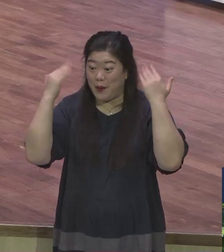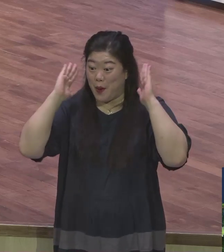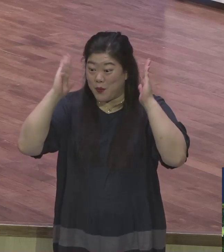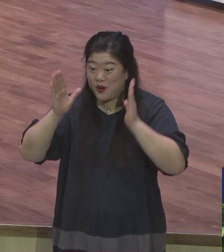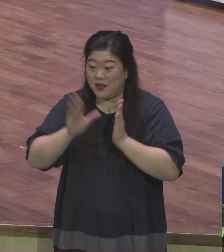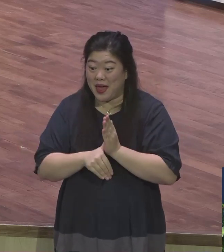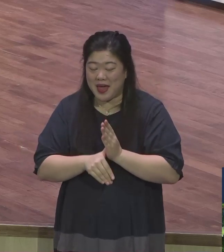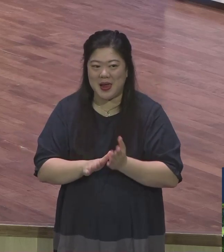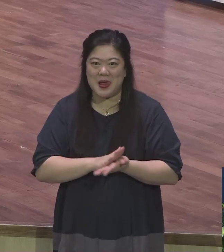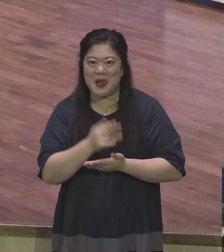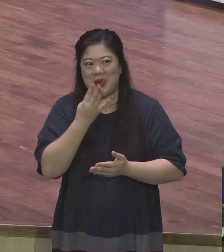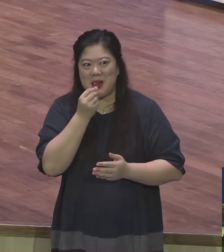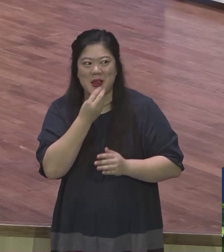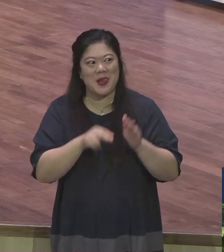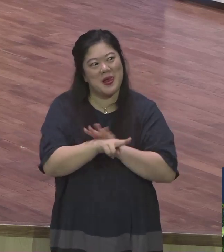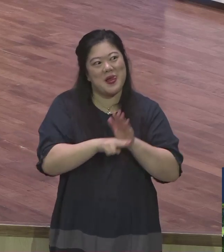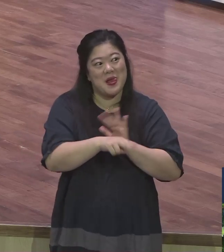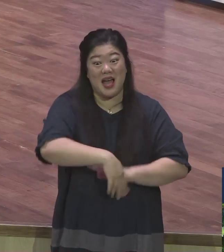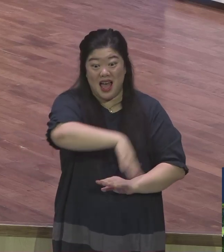보면 안다고.